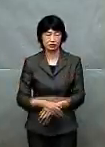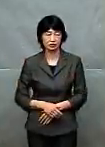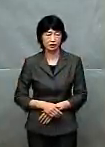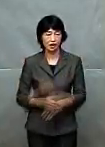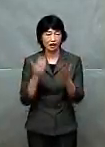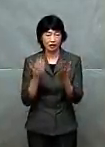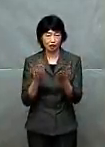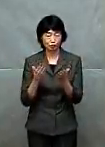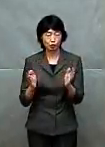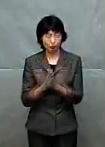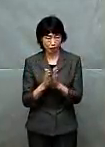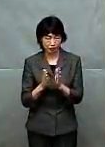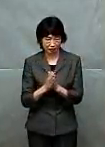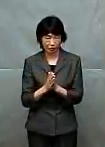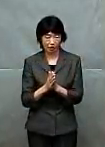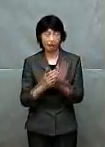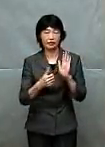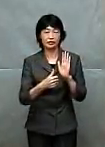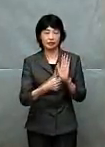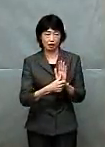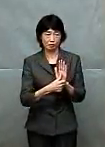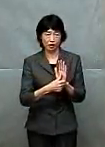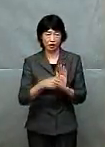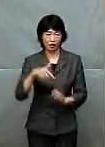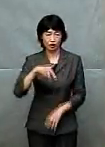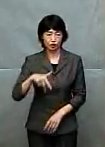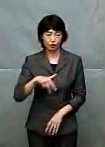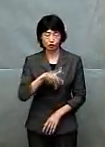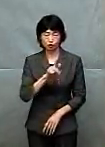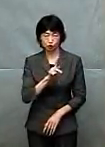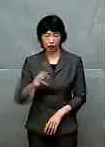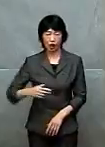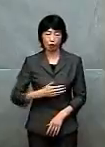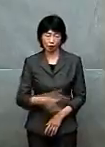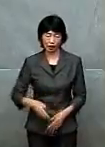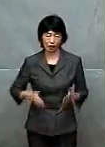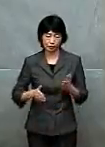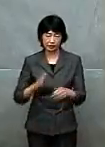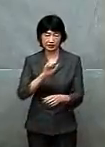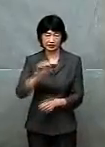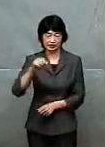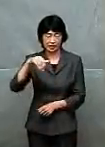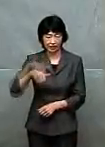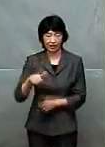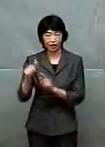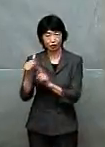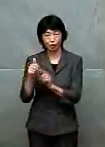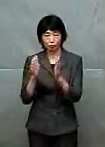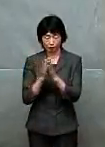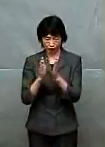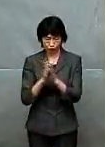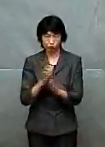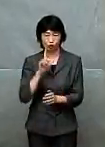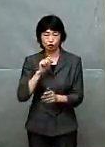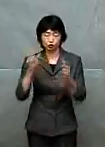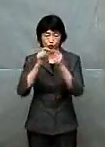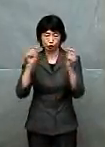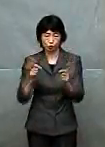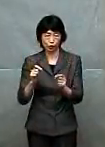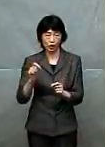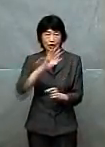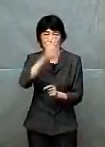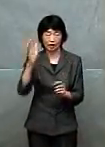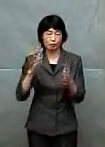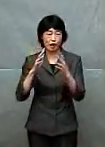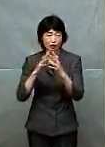神様と言われている、菅原道真公を祀る鶴岡天満宮のお祭りで、通